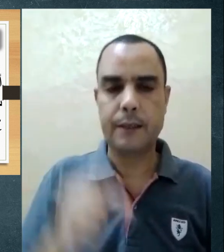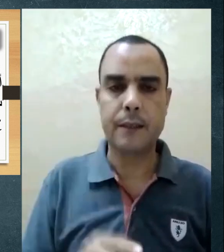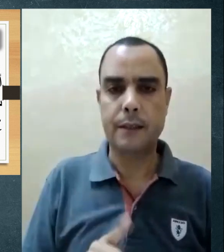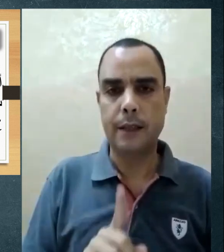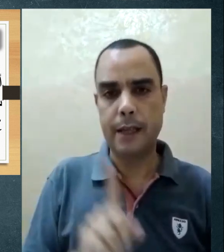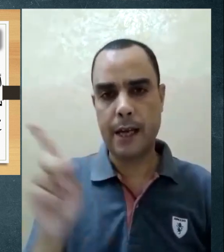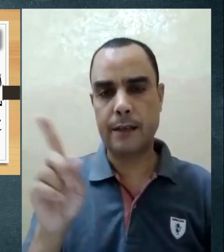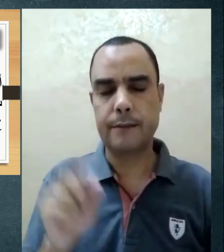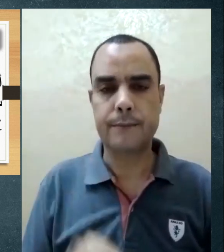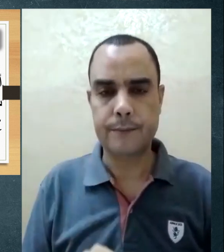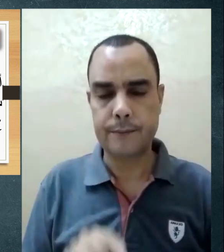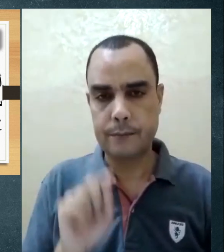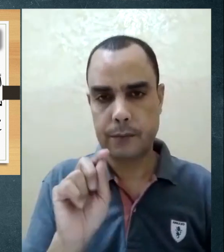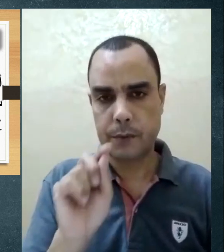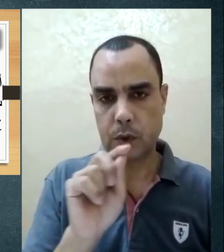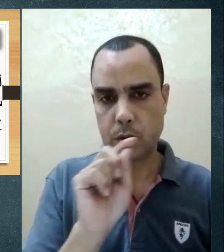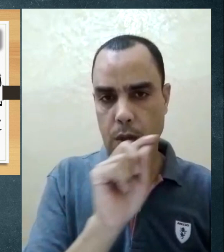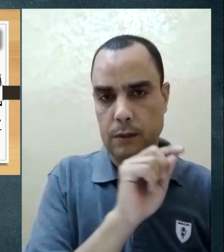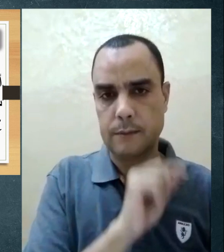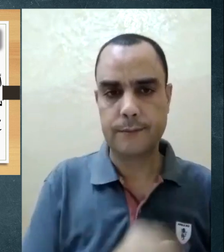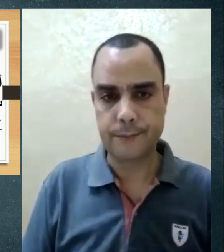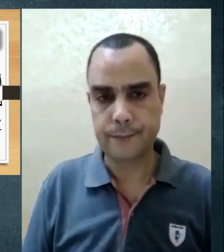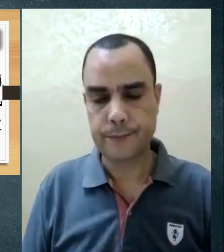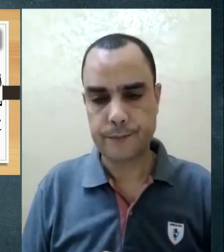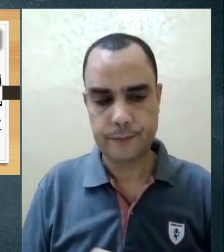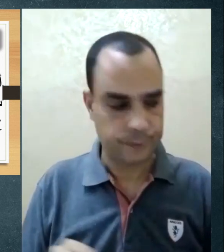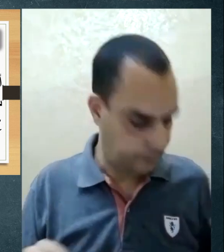التقليد هي نقطة.